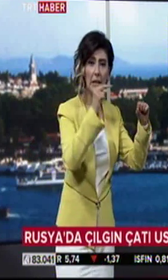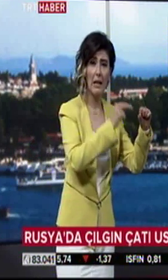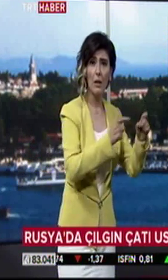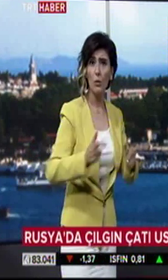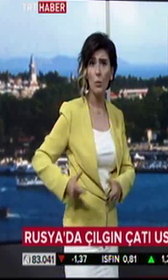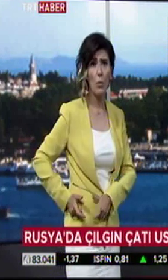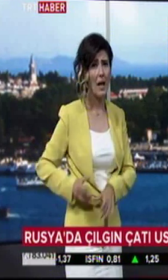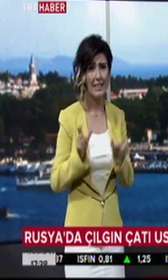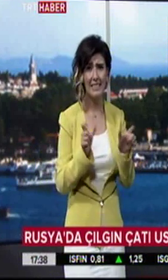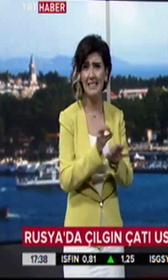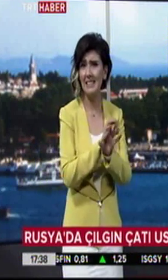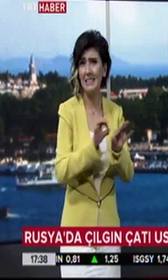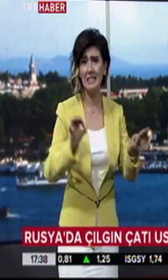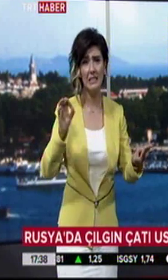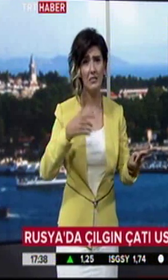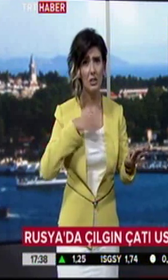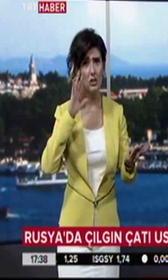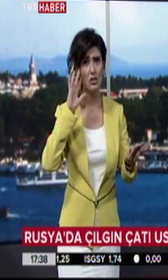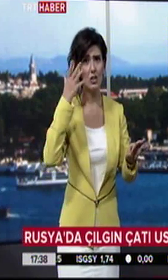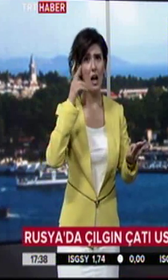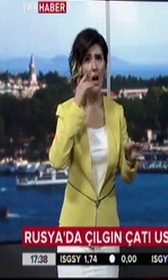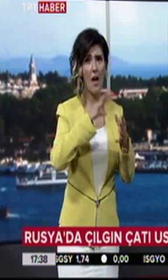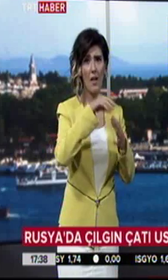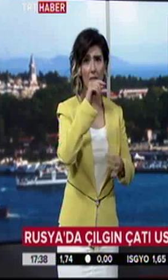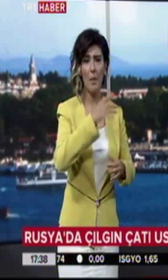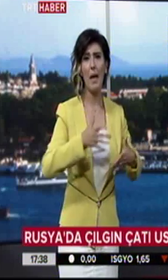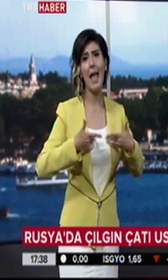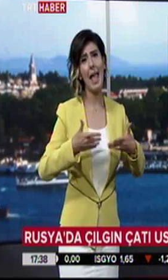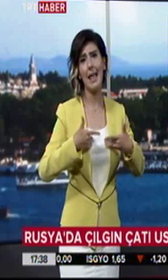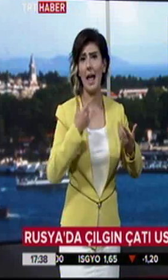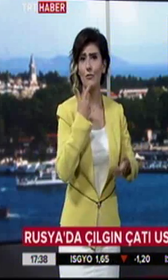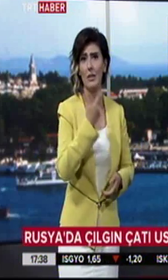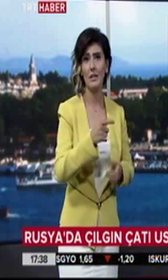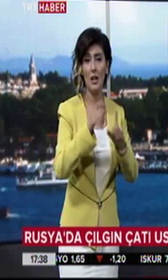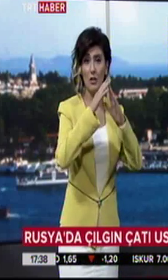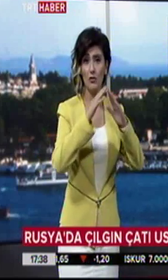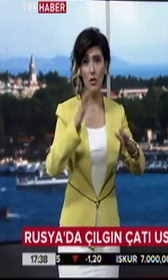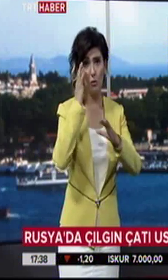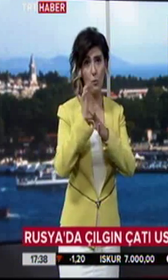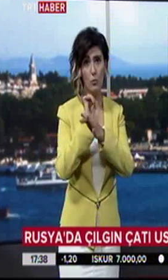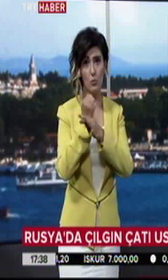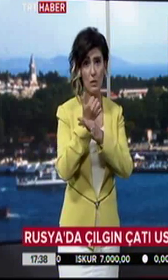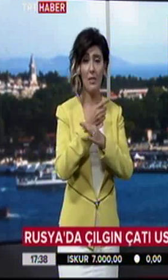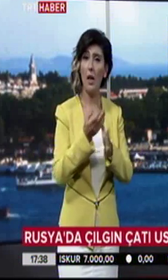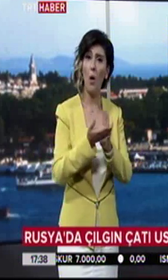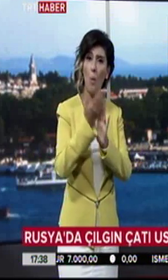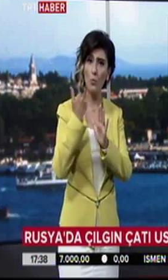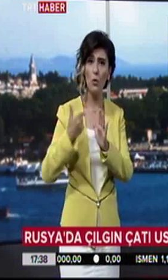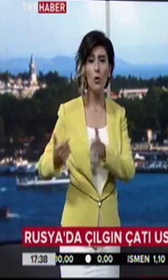önlemi almayan çılgın adam bunu eğlence uğruna yaptı. Çatı ustası Gogulan daha önce de güvenlik önlemleri